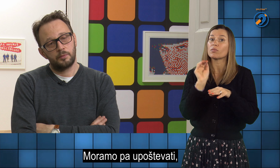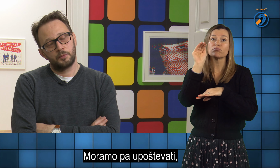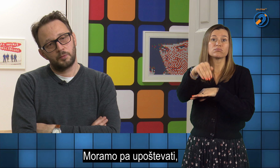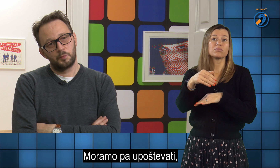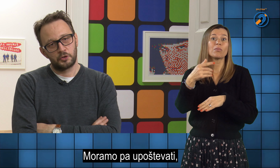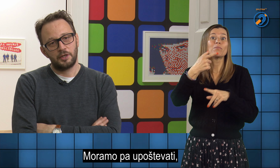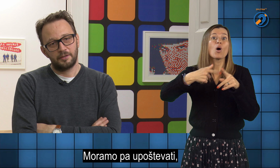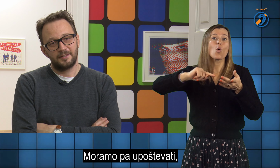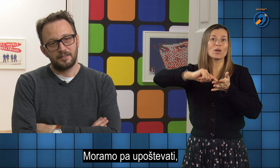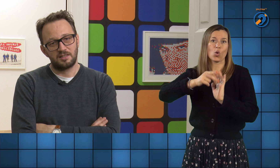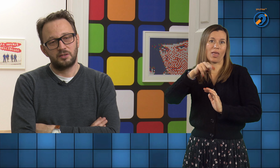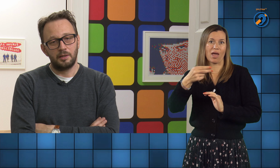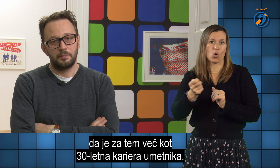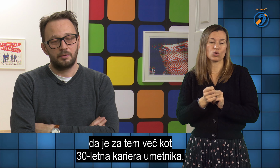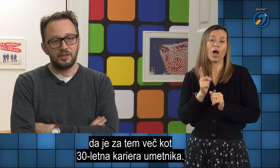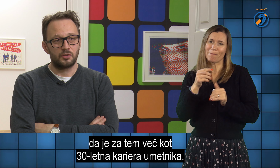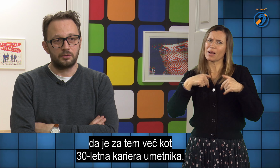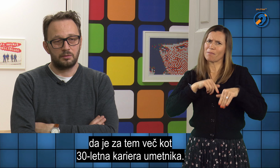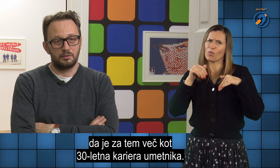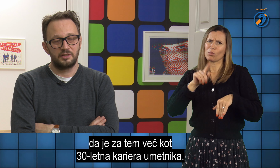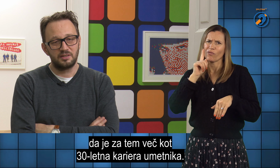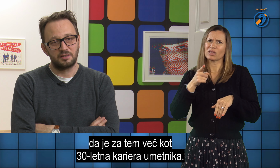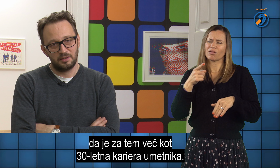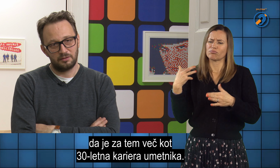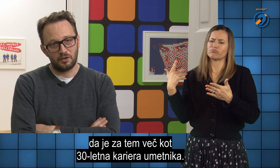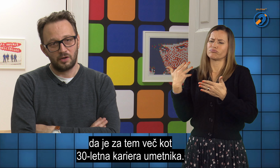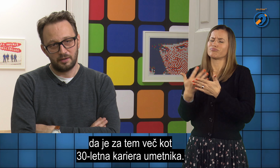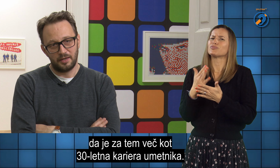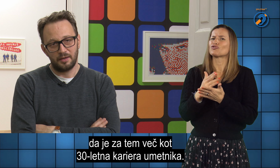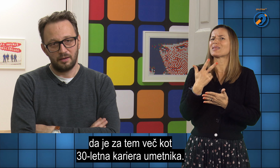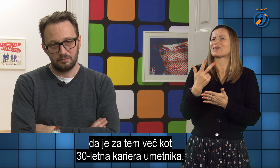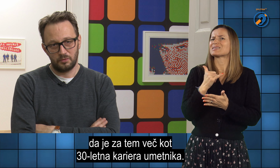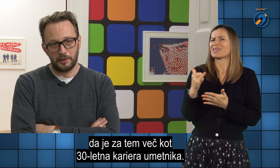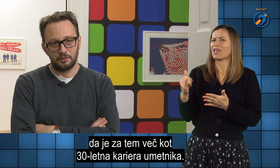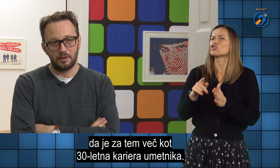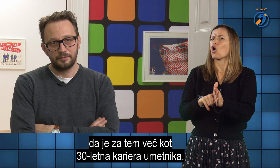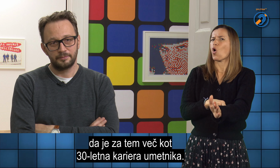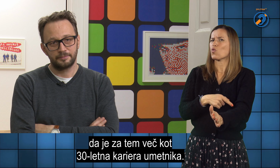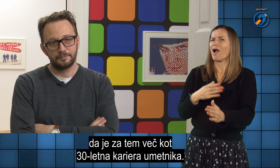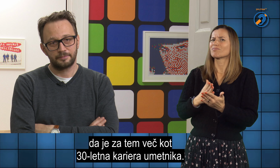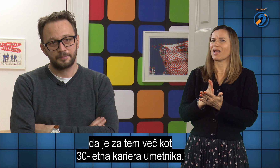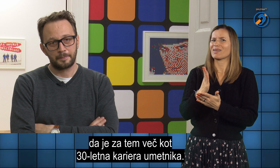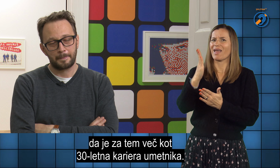pa upoštevati, da je za tem več kot 30 let dolga kariera umetnika.